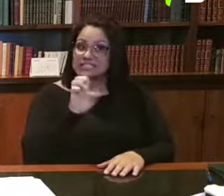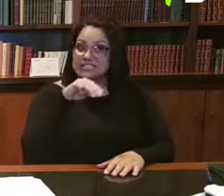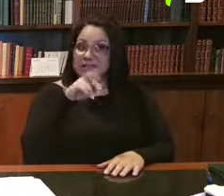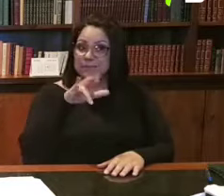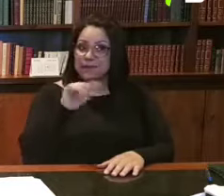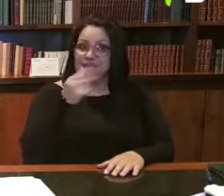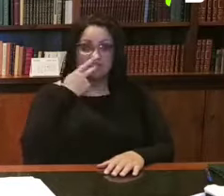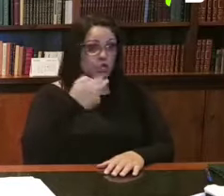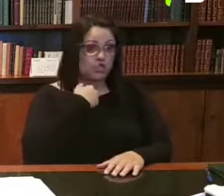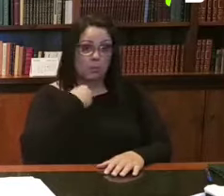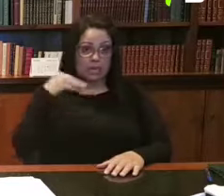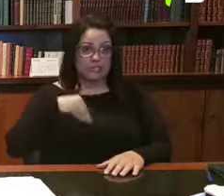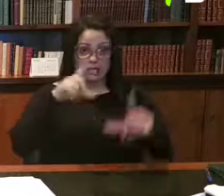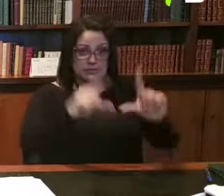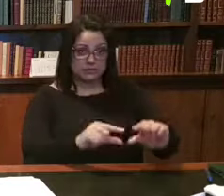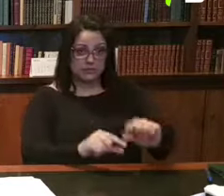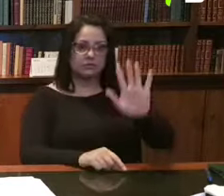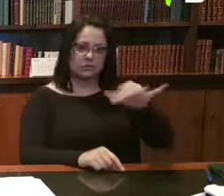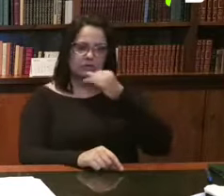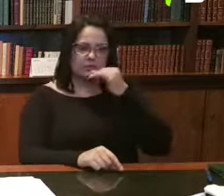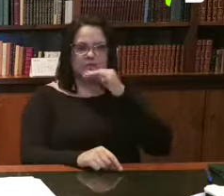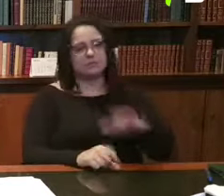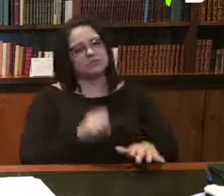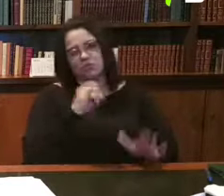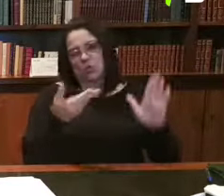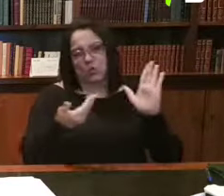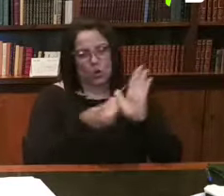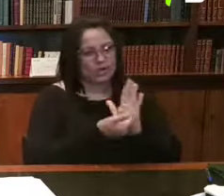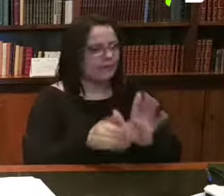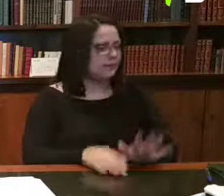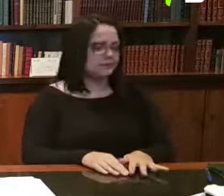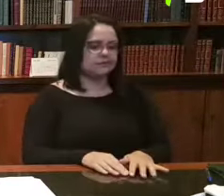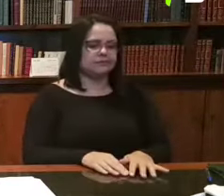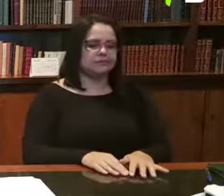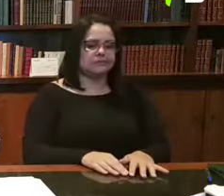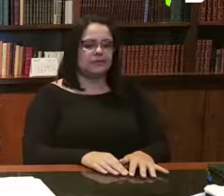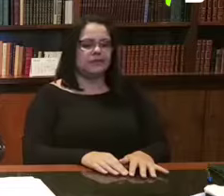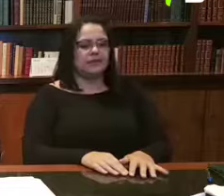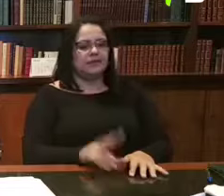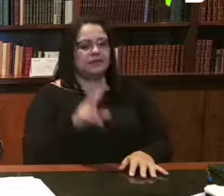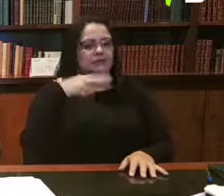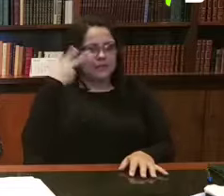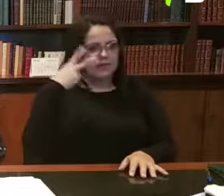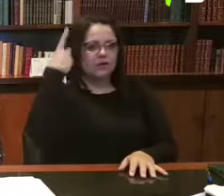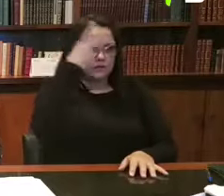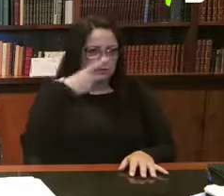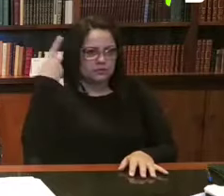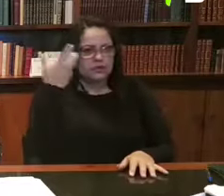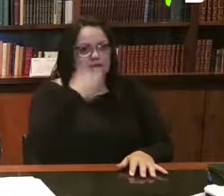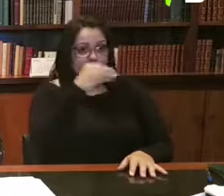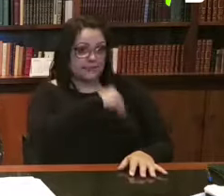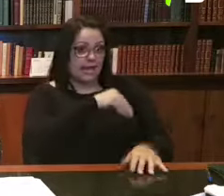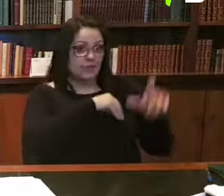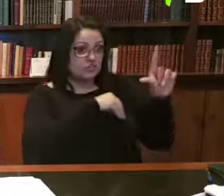ainda que não pode reduzir galáctica aí começou aqui o congresso uma assembleia legislativa do estado qualquer outra que